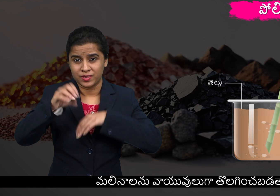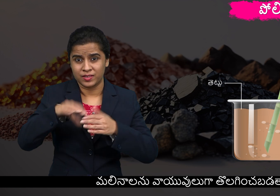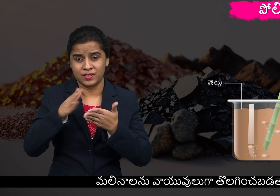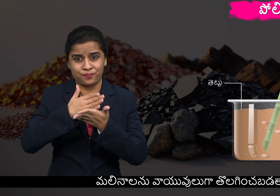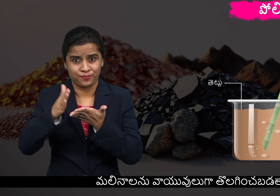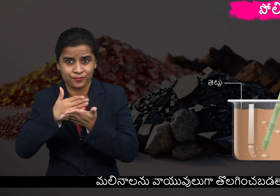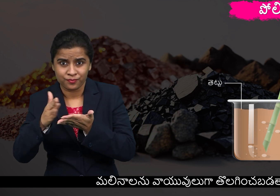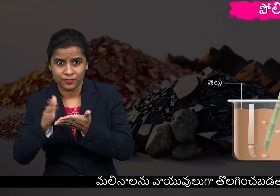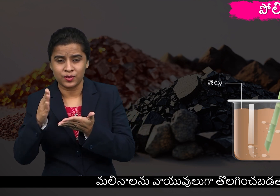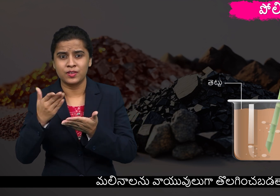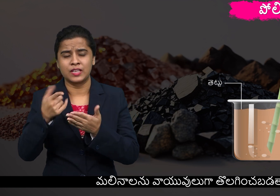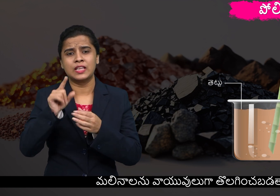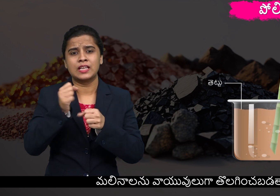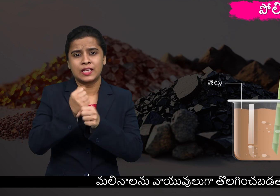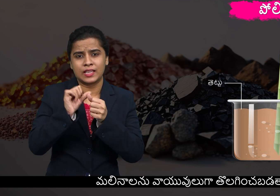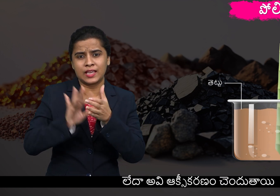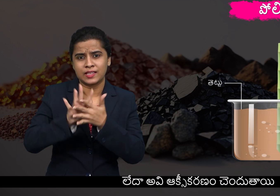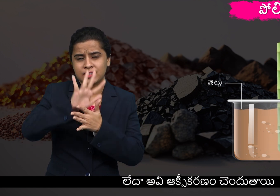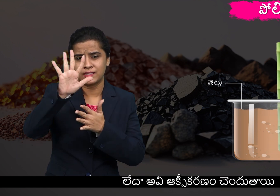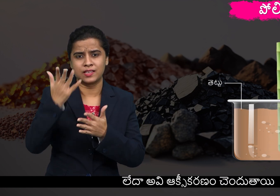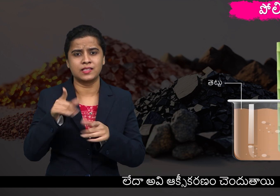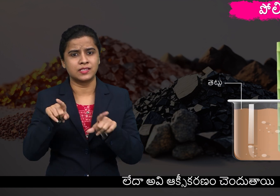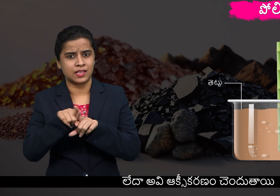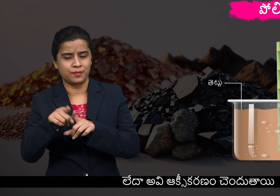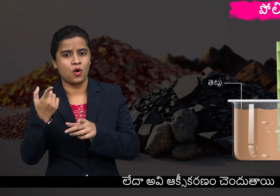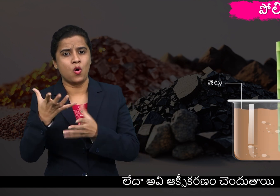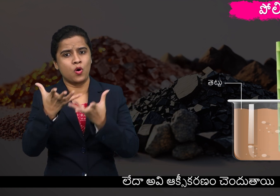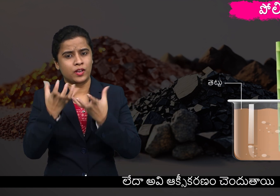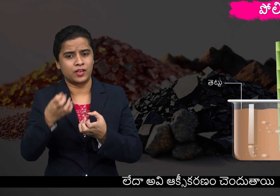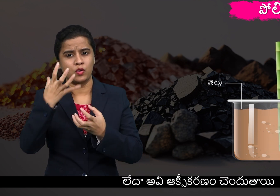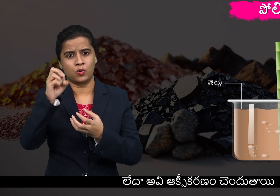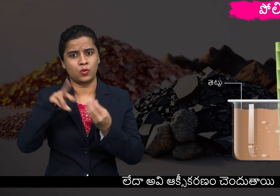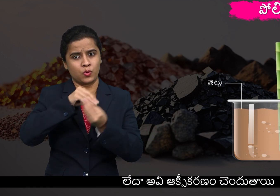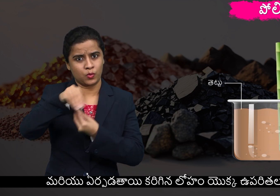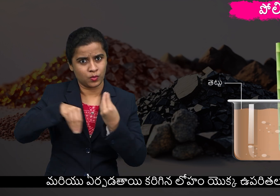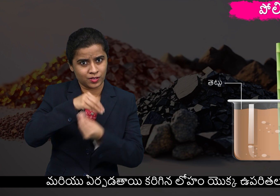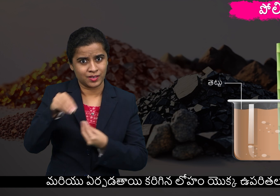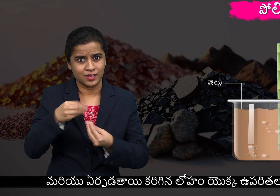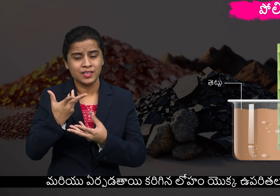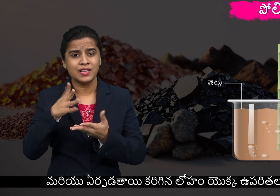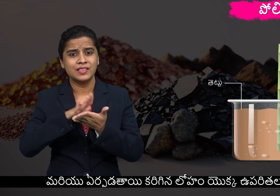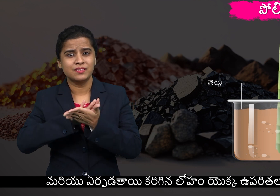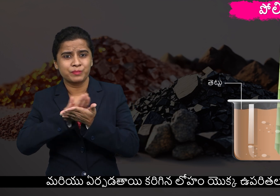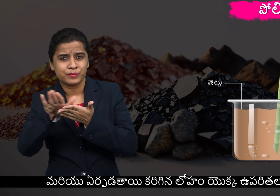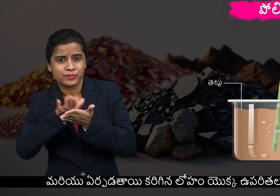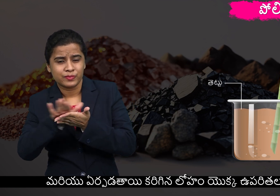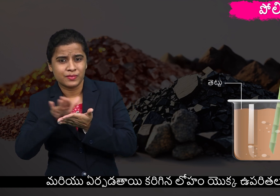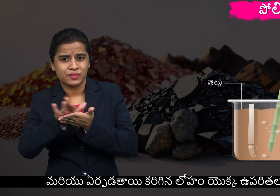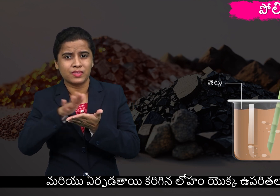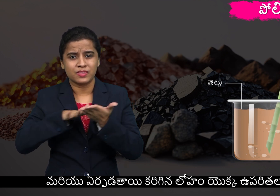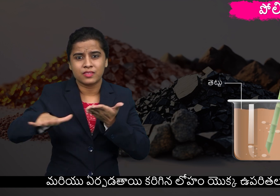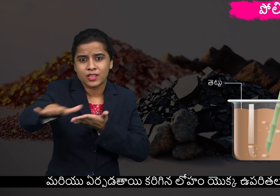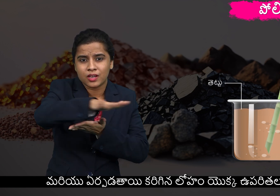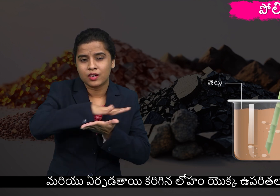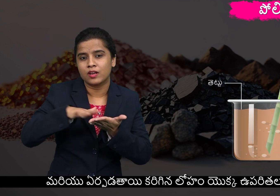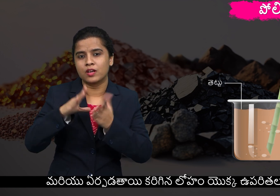మలినాలను వాయువులుగా తొలగించబడతాయి లేదా అవి ఆక్సీకరణం చెందుతాయి మరియు ఏర్పడతాయి.